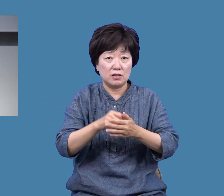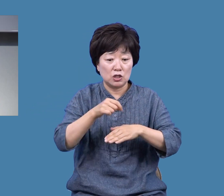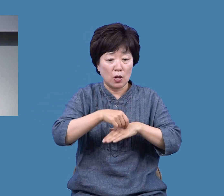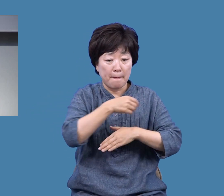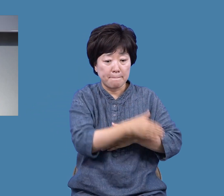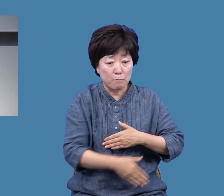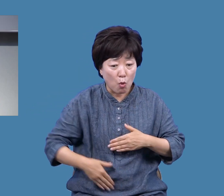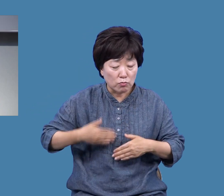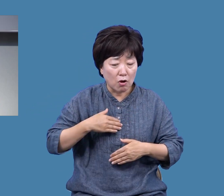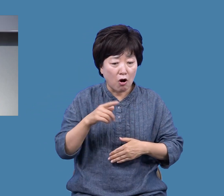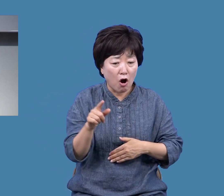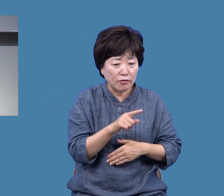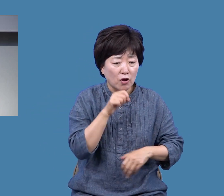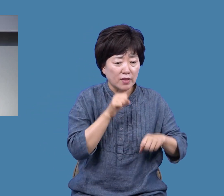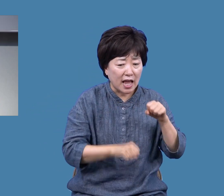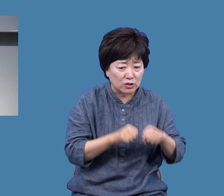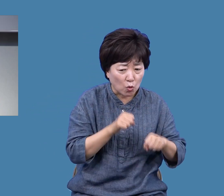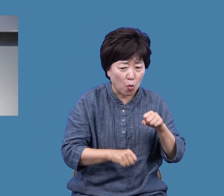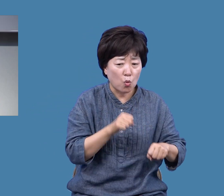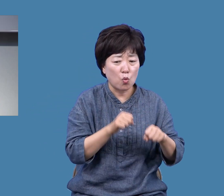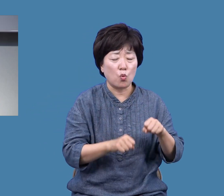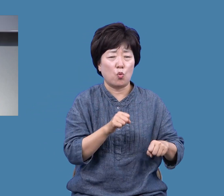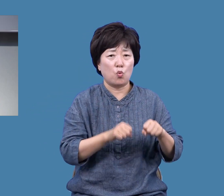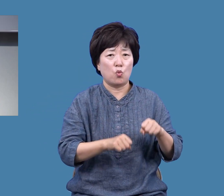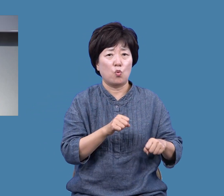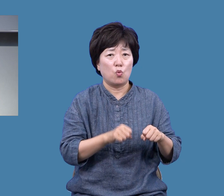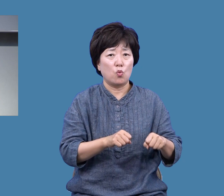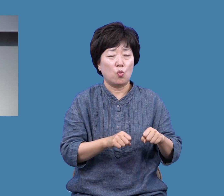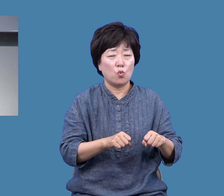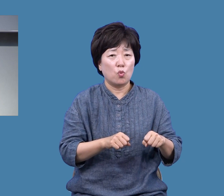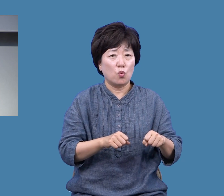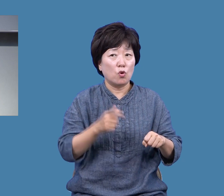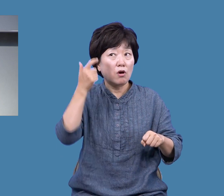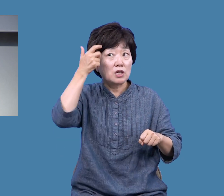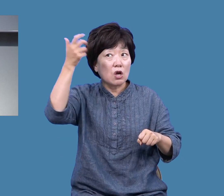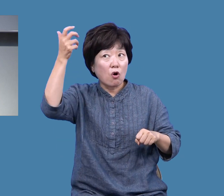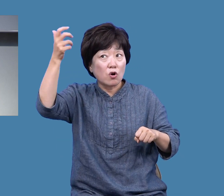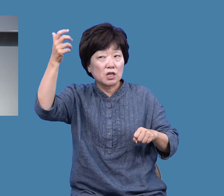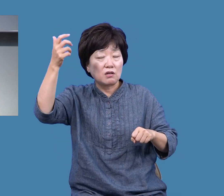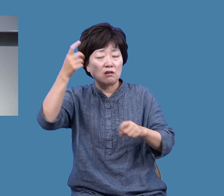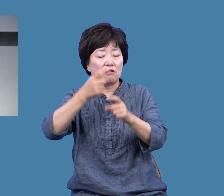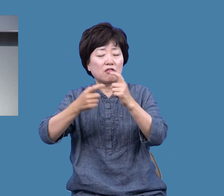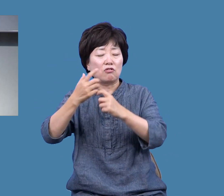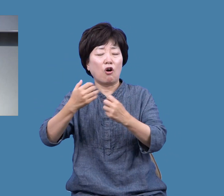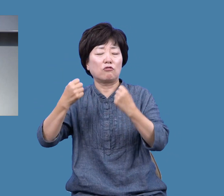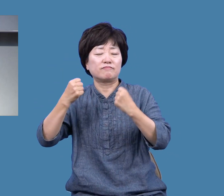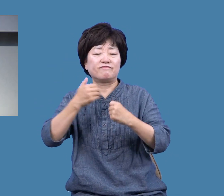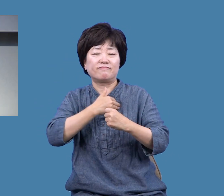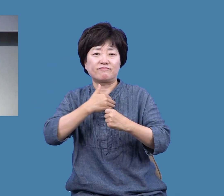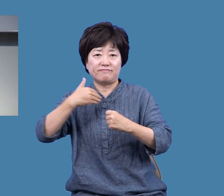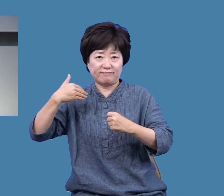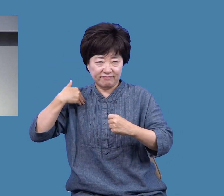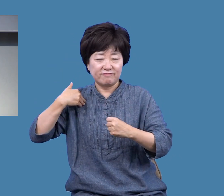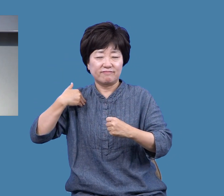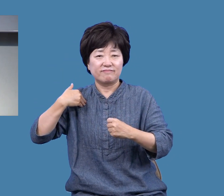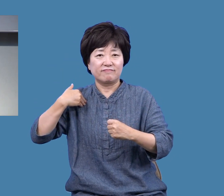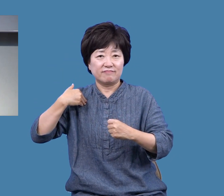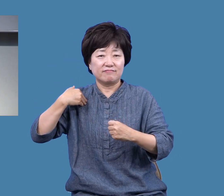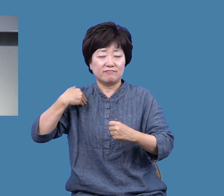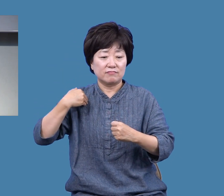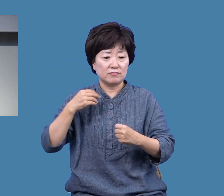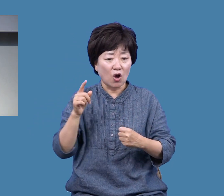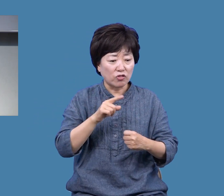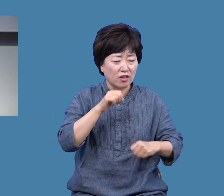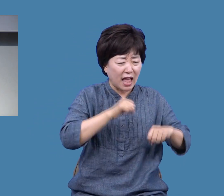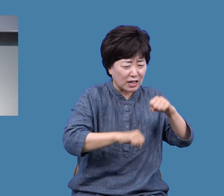어떤 선택을 하고 어떤 행동을 하냐에 따라서 우리의 영이 더 건강하고 충만해지기도 하고, 또